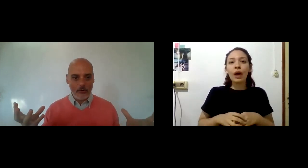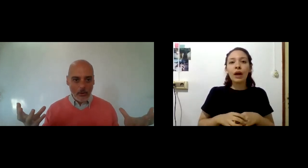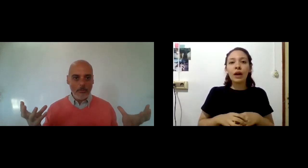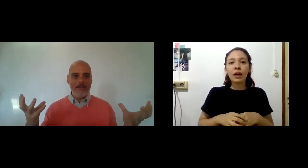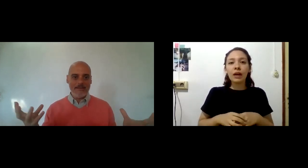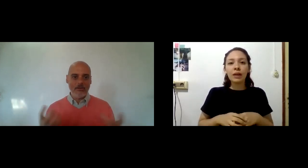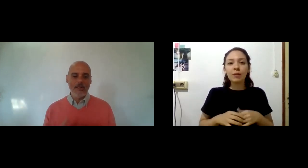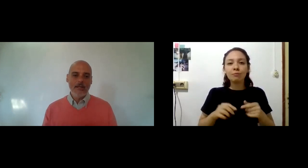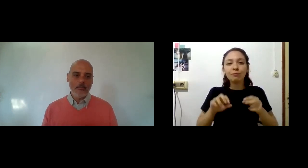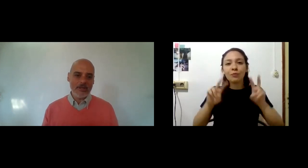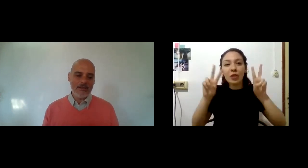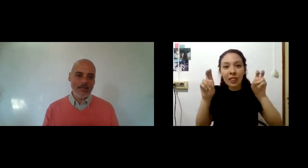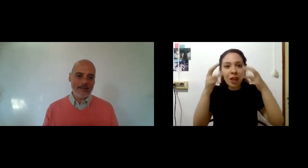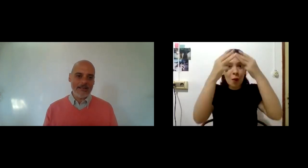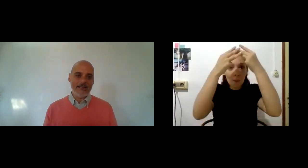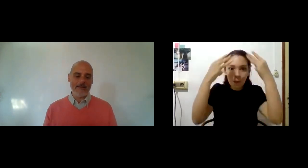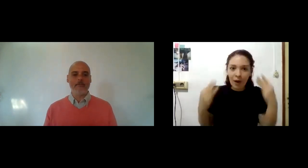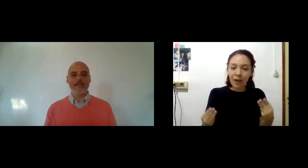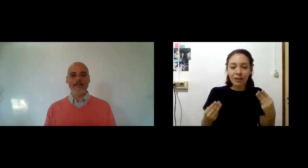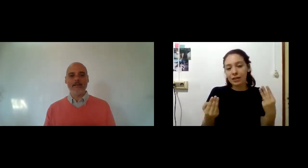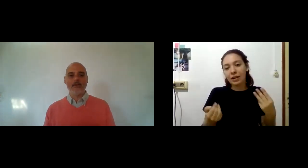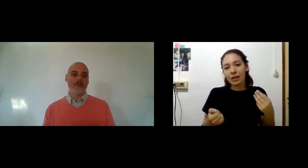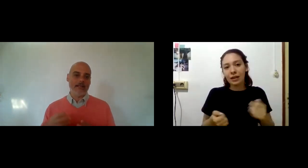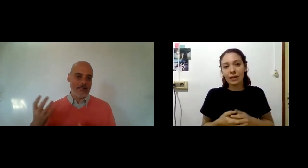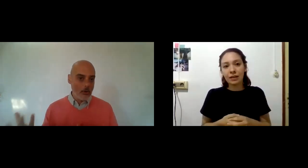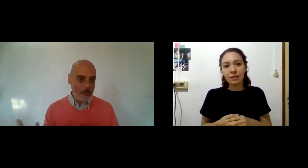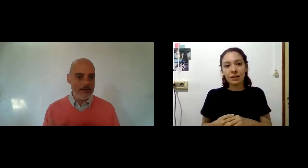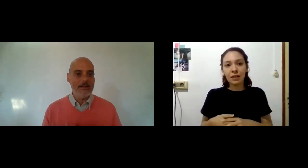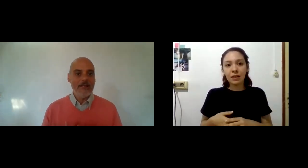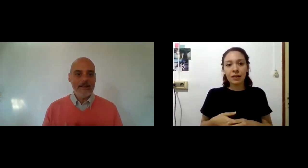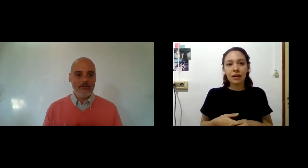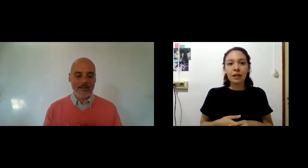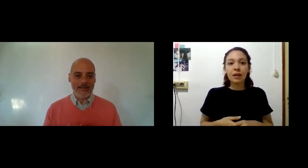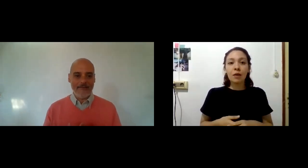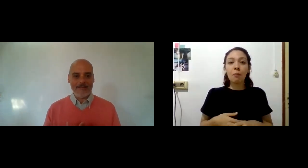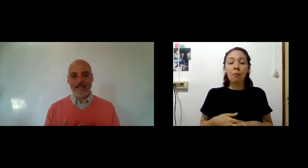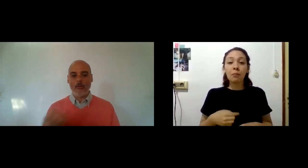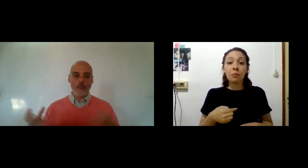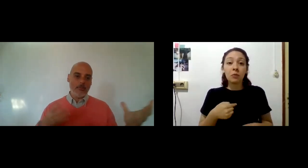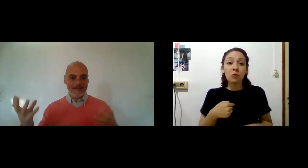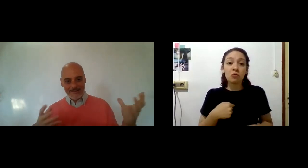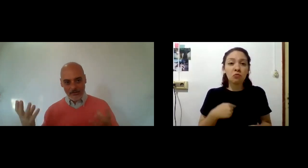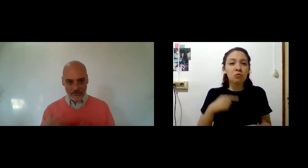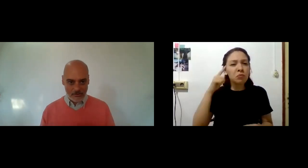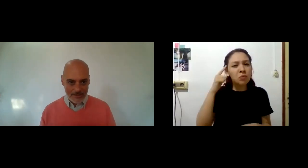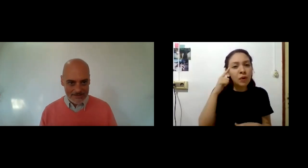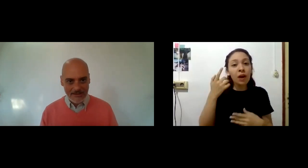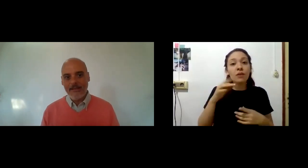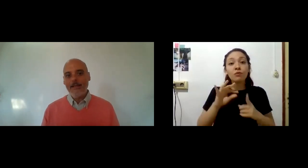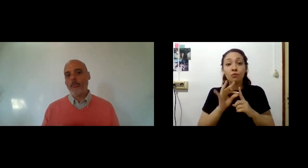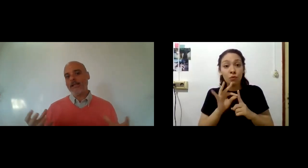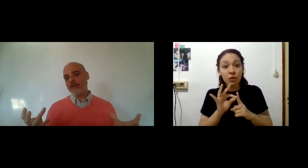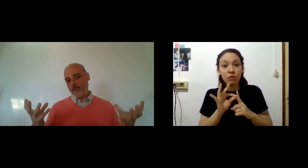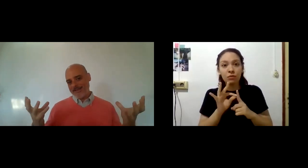carrera? Y lo hago explícito porque es una carrera que, a mi criterio, es una carrera joven, y es una carrera que a veces hay como muchos malentendidos en torno a